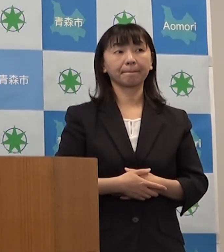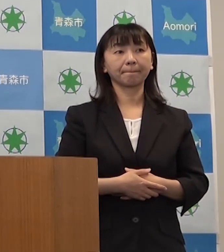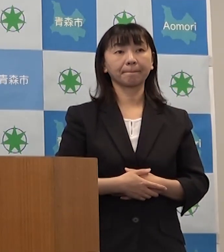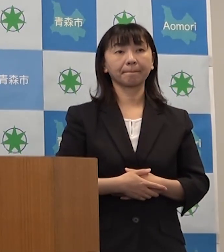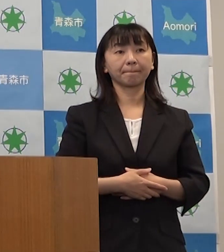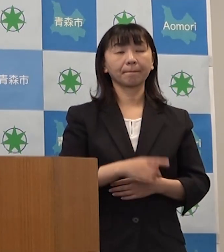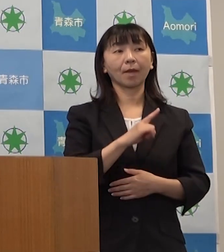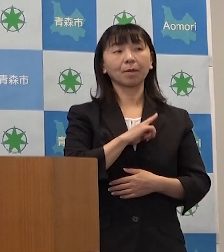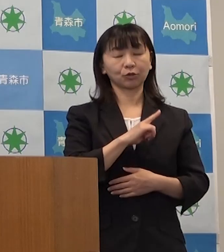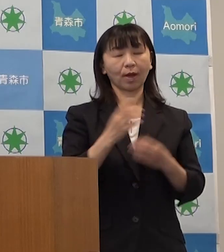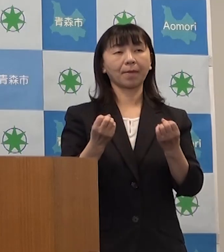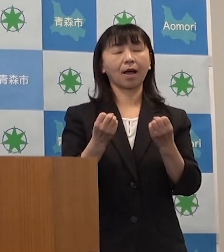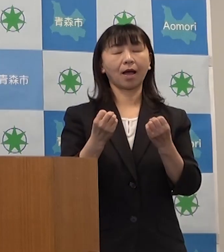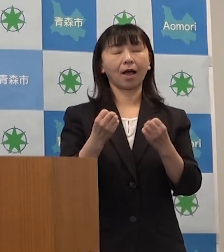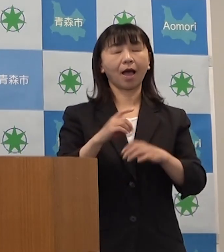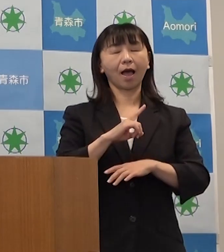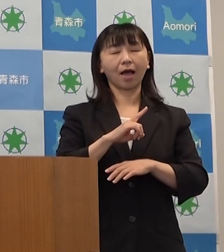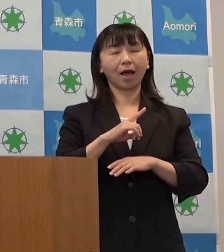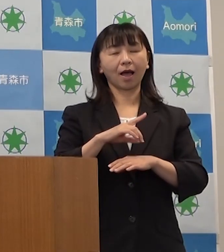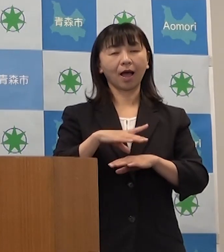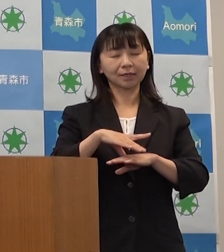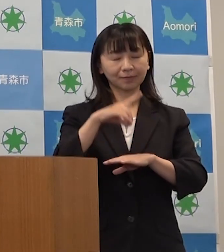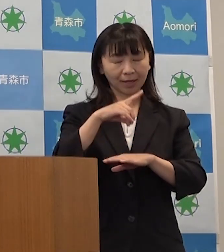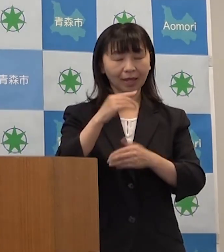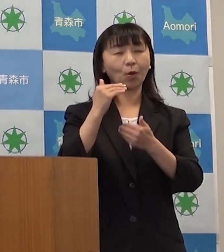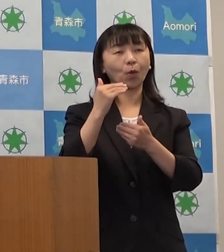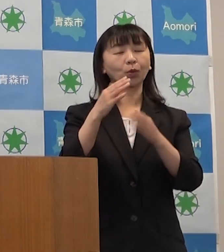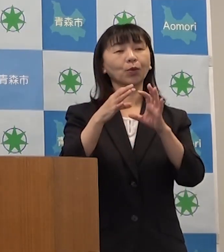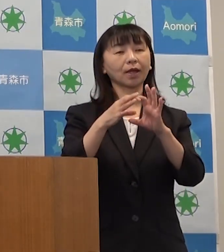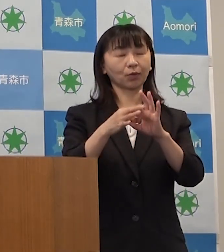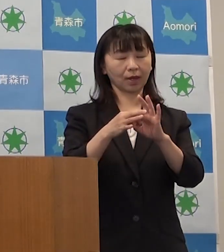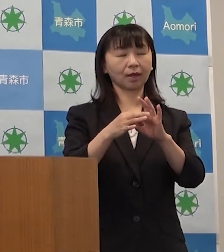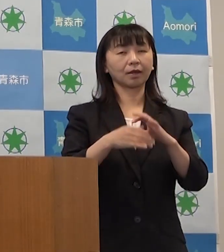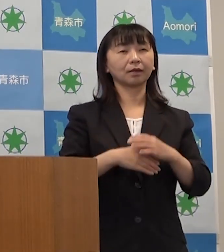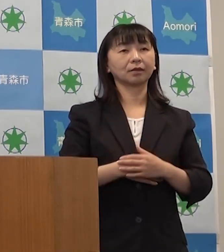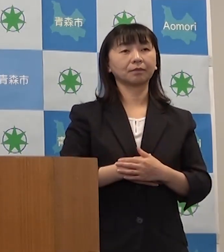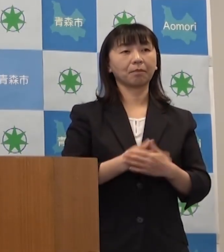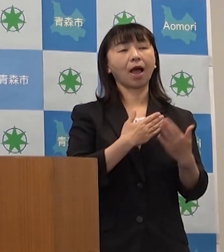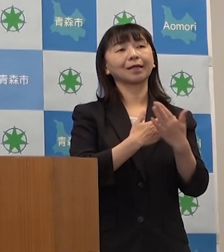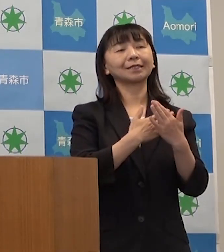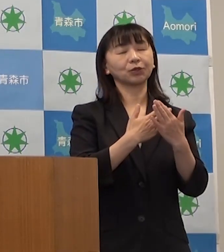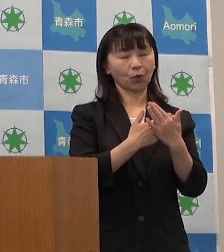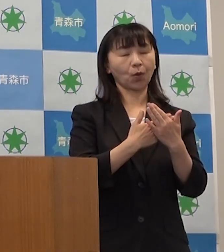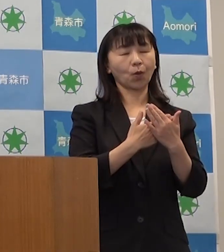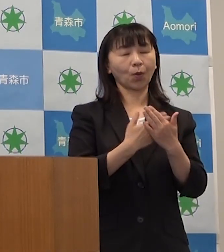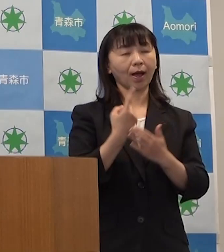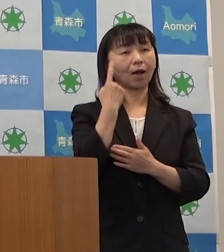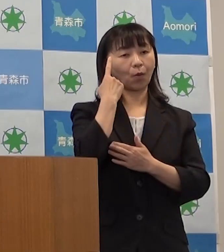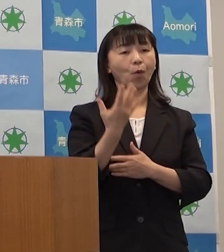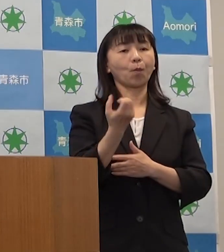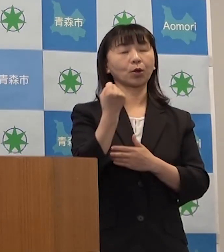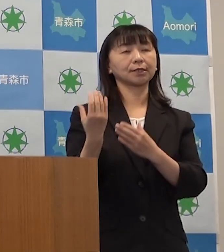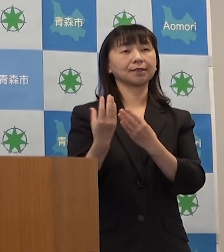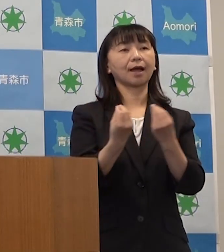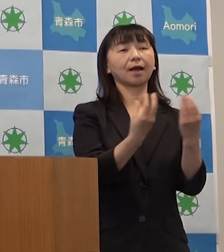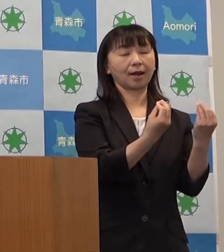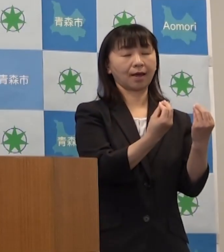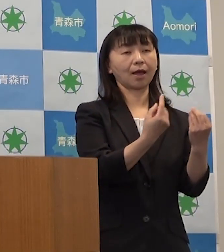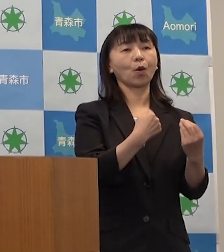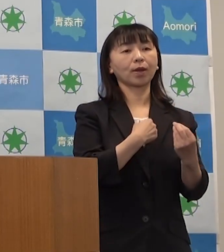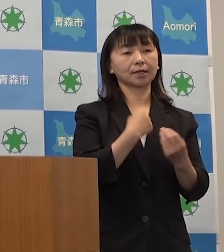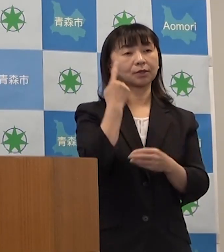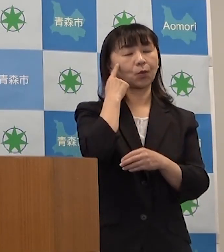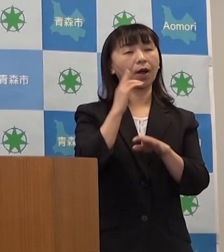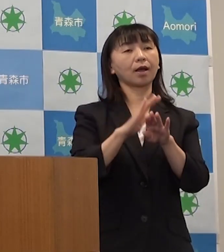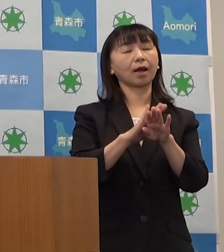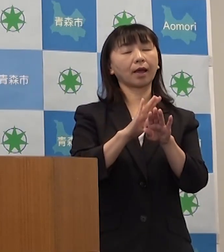まずは初めてのことでございますので、初舞台ということで、緊張感を持ちながらで私の